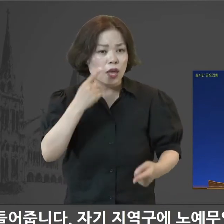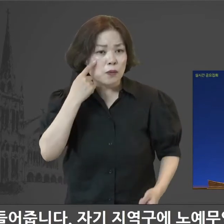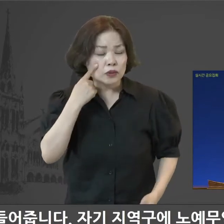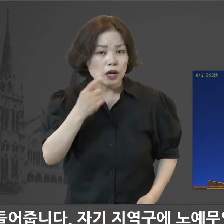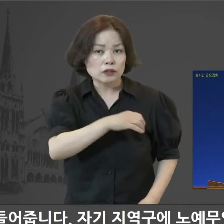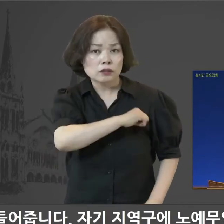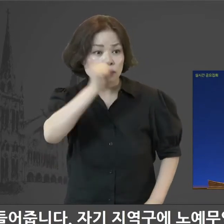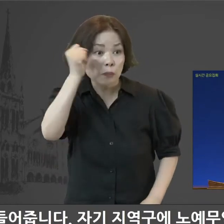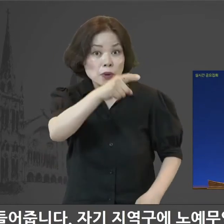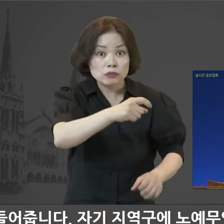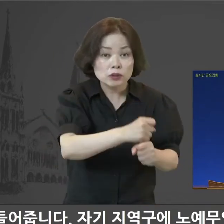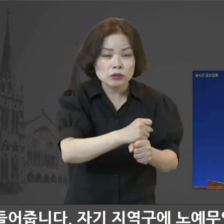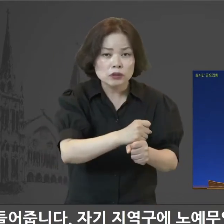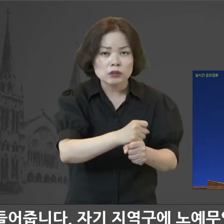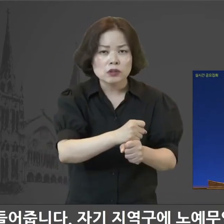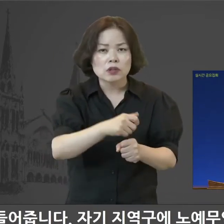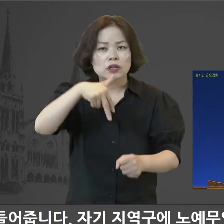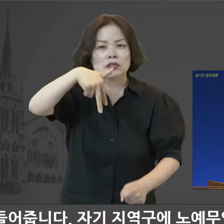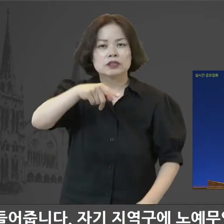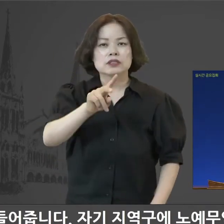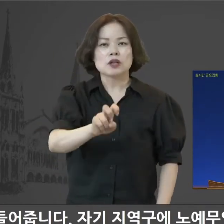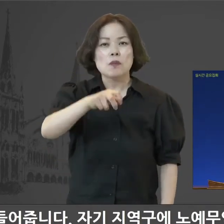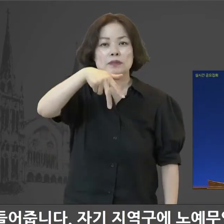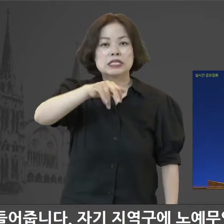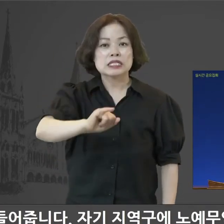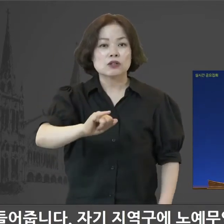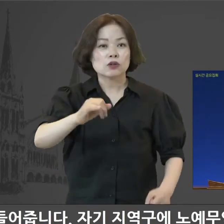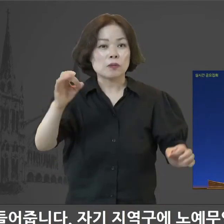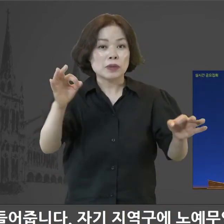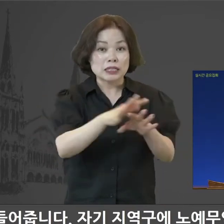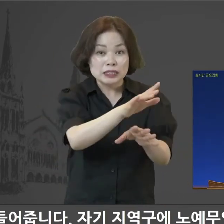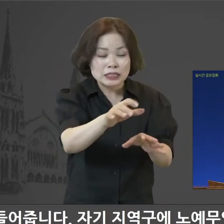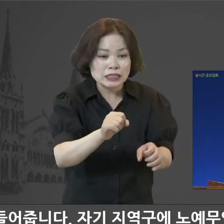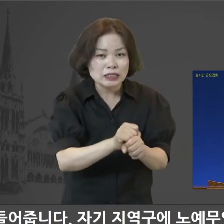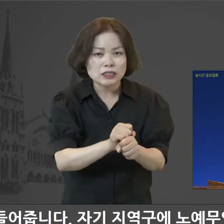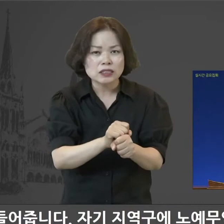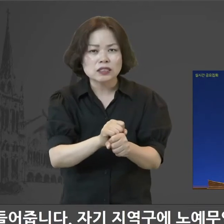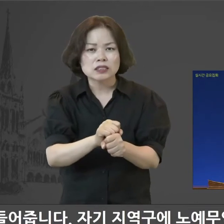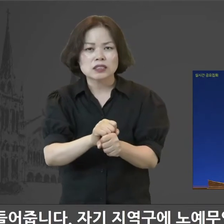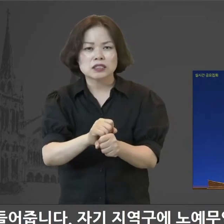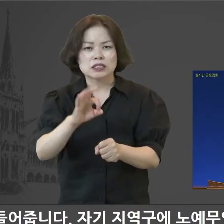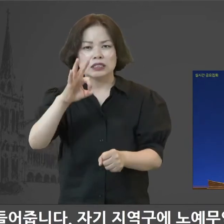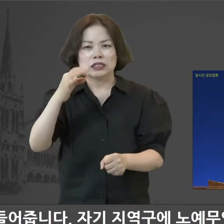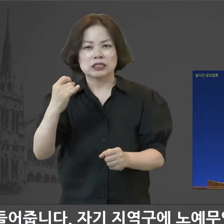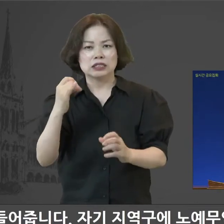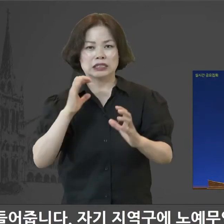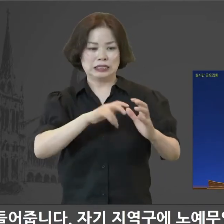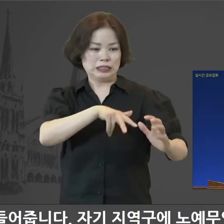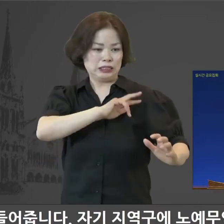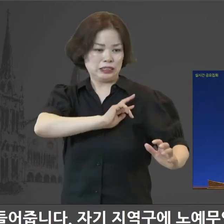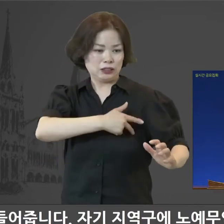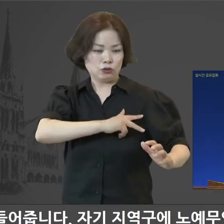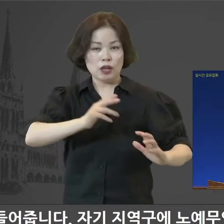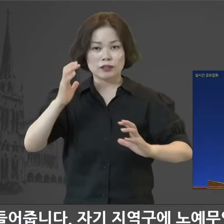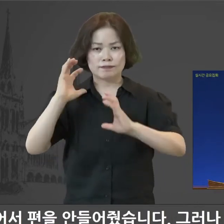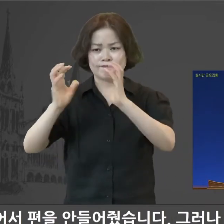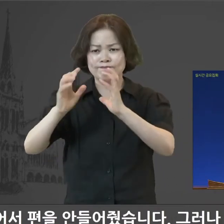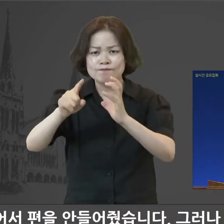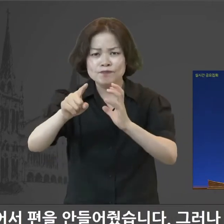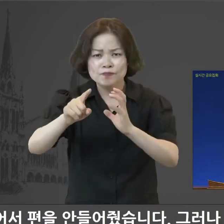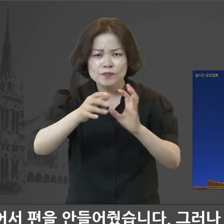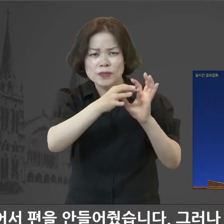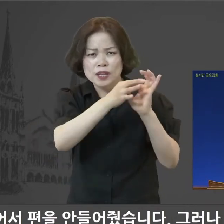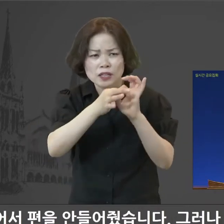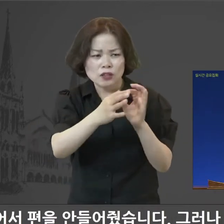벌어집니까? 우린 점진적으로 폐지할 거야 라는 걸 걸어놓고 의회에서 그걸 근거로 끊임없이 연설하고 동료